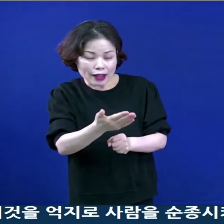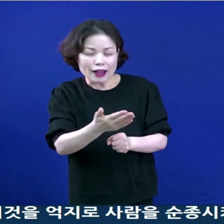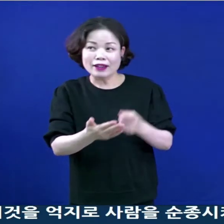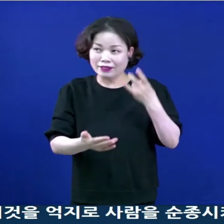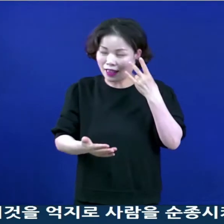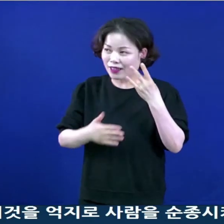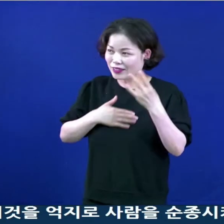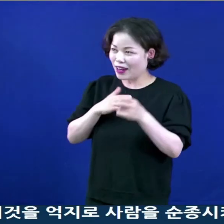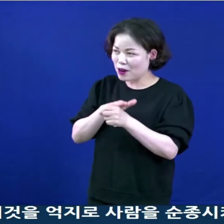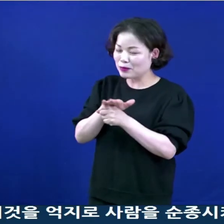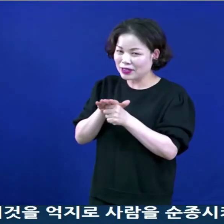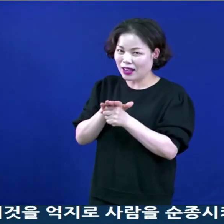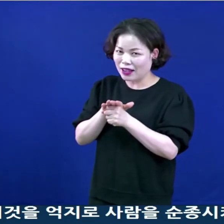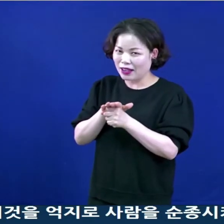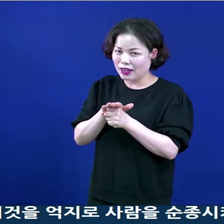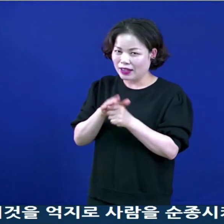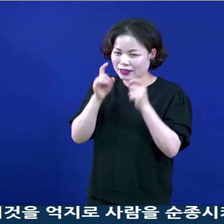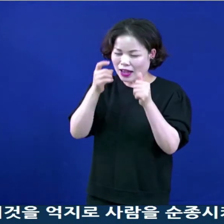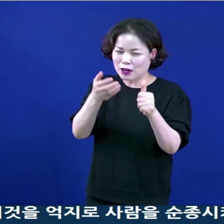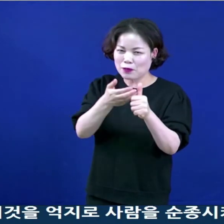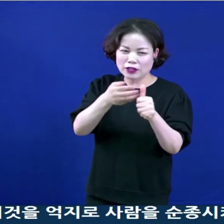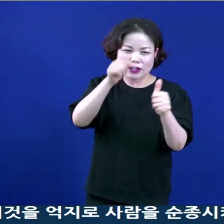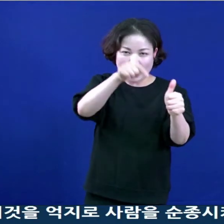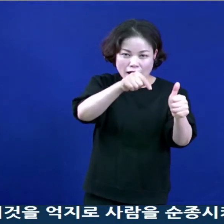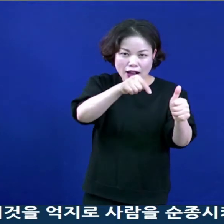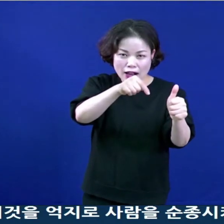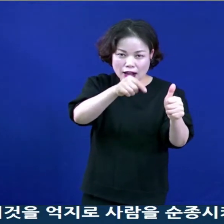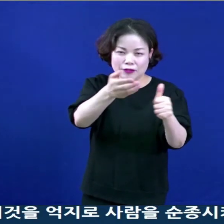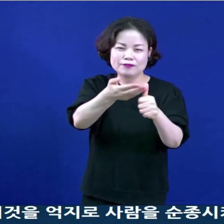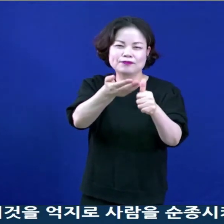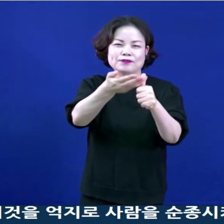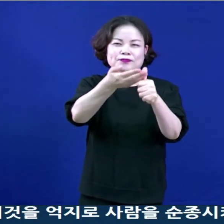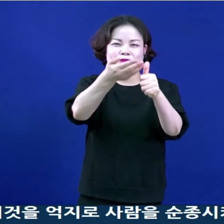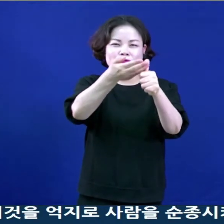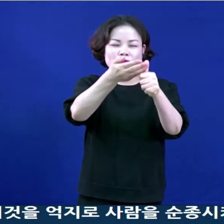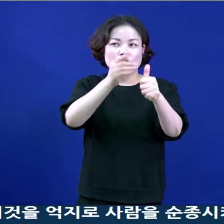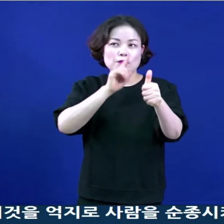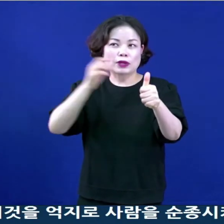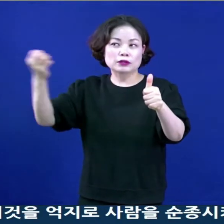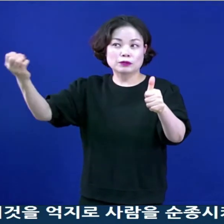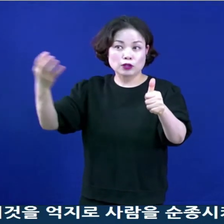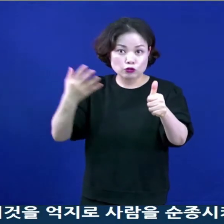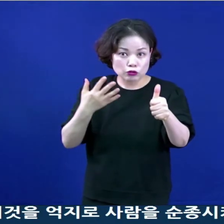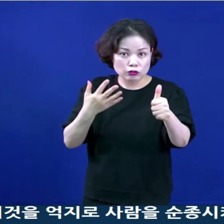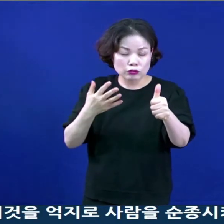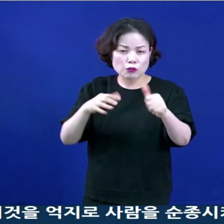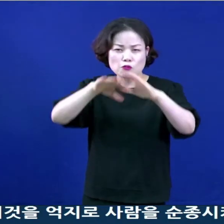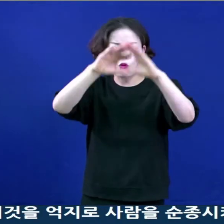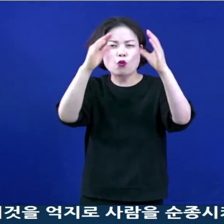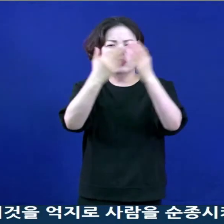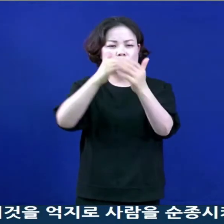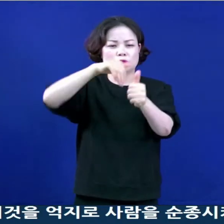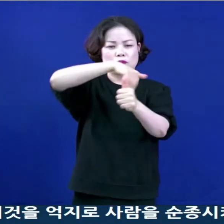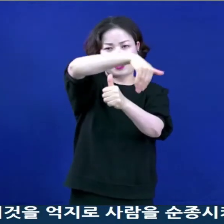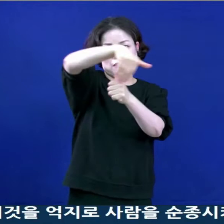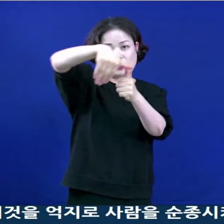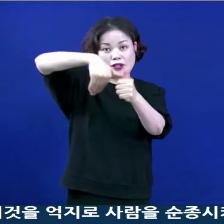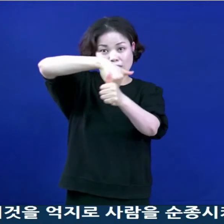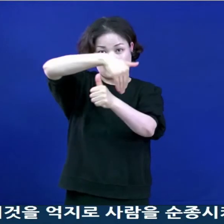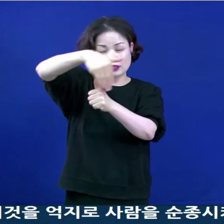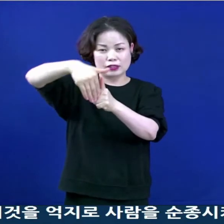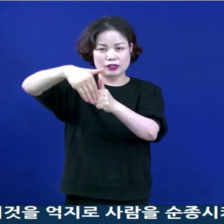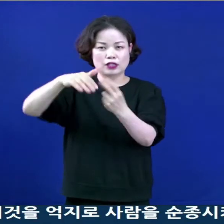사랑합니다. 그러면 내 양을 먹이라, 치라, 그 말씀하시는데, 그 모든 배경이 되는